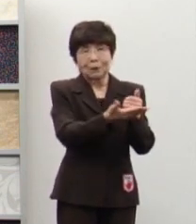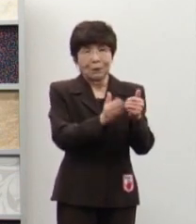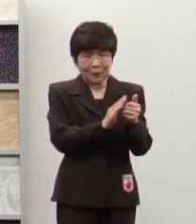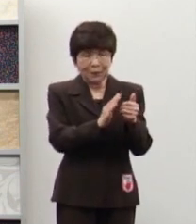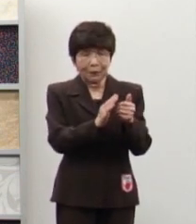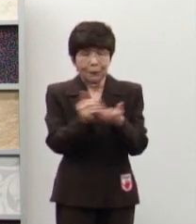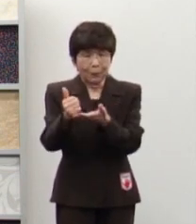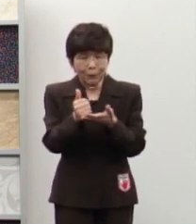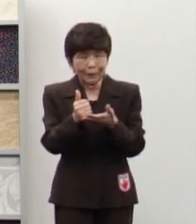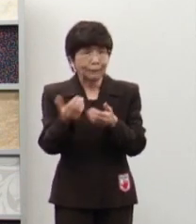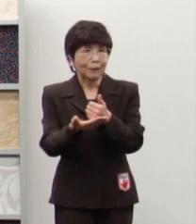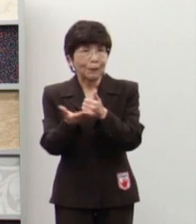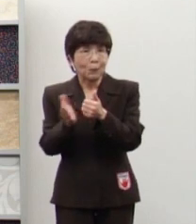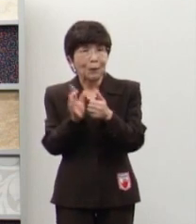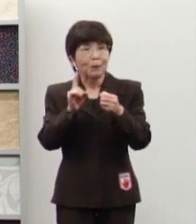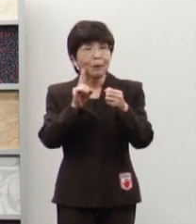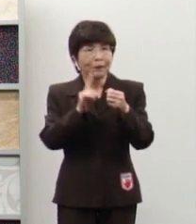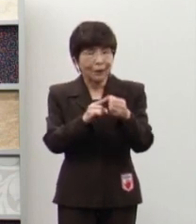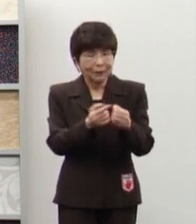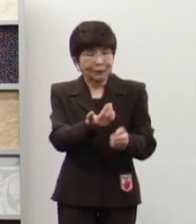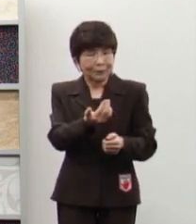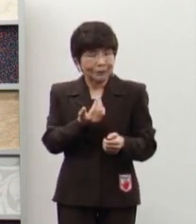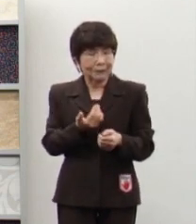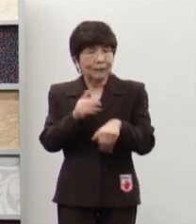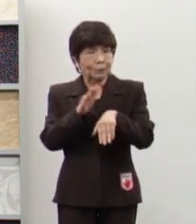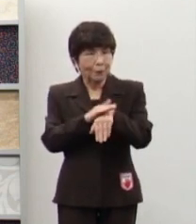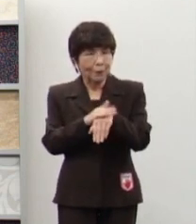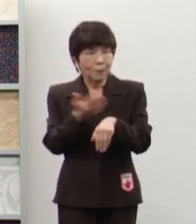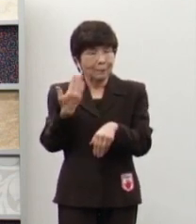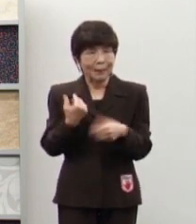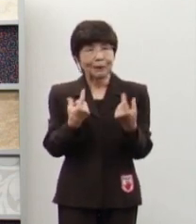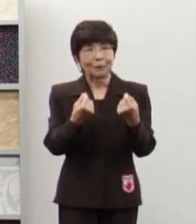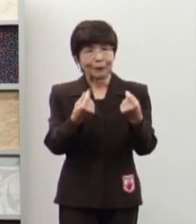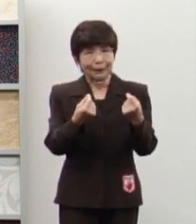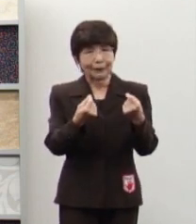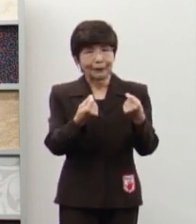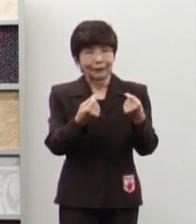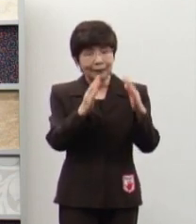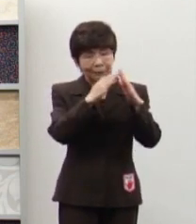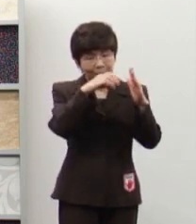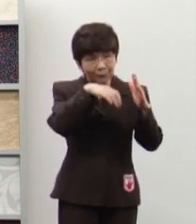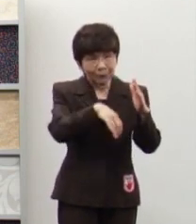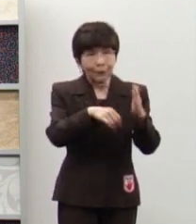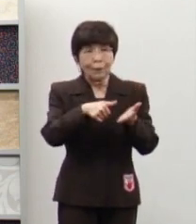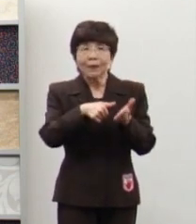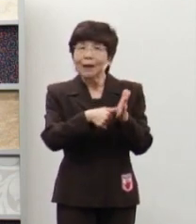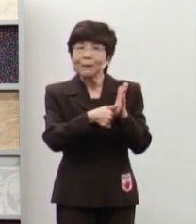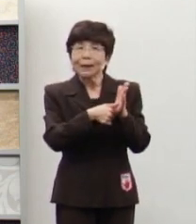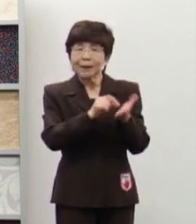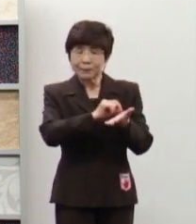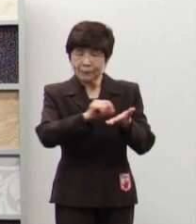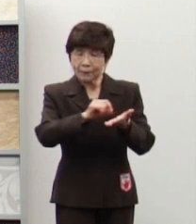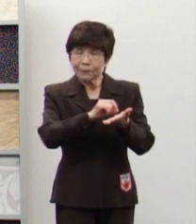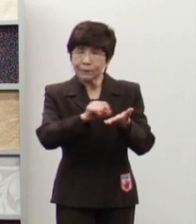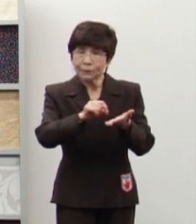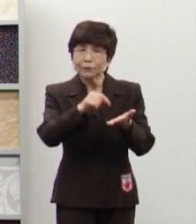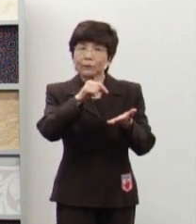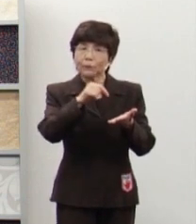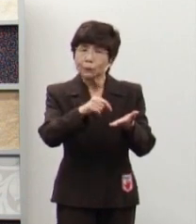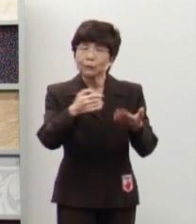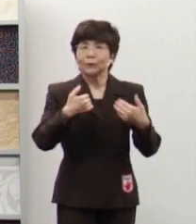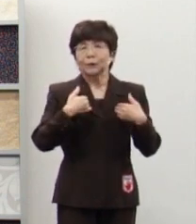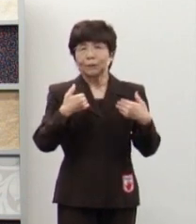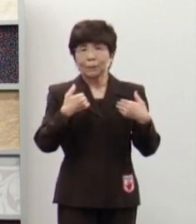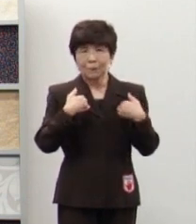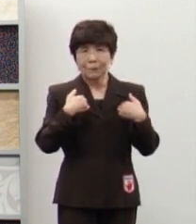利用された方々を守るためにも、しっかりとしたその場合によっては連絡を取らないといけない、こういう必要が出てくる可能性があります